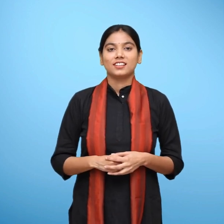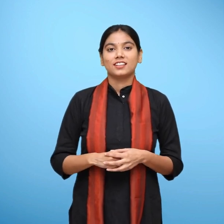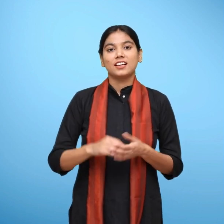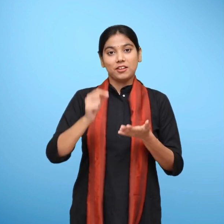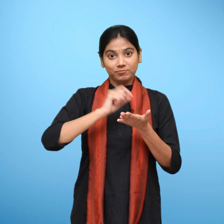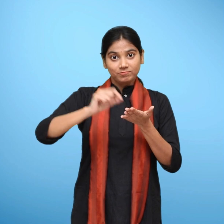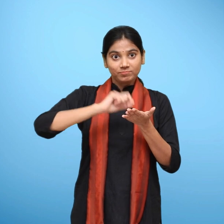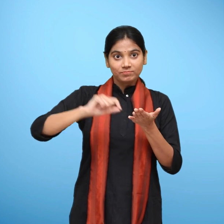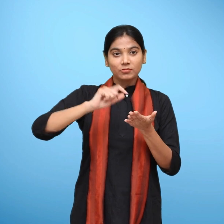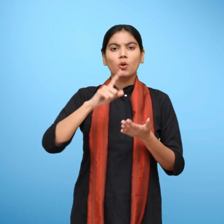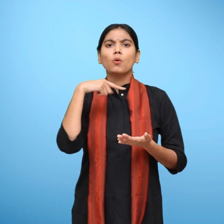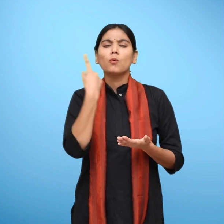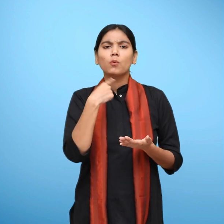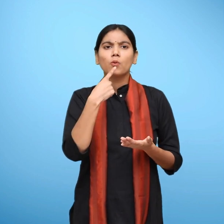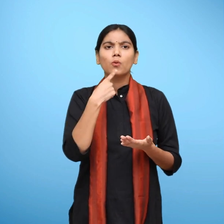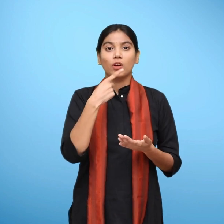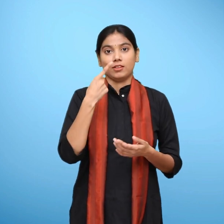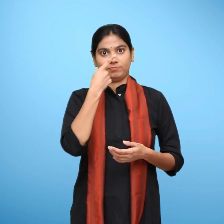साभार एकलव्य